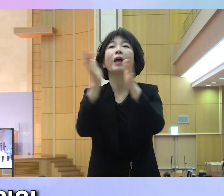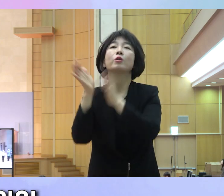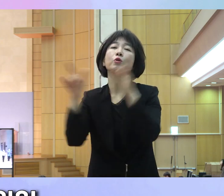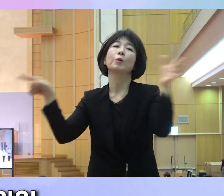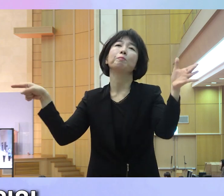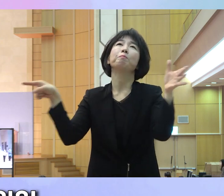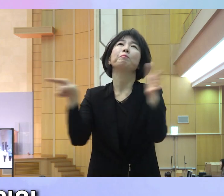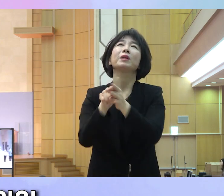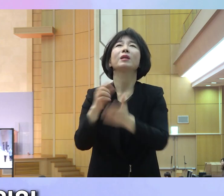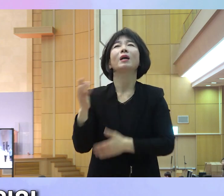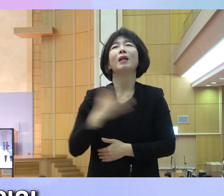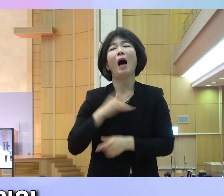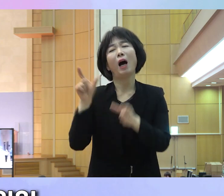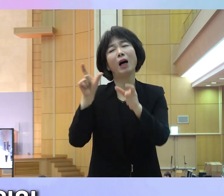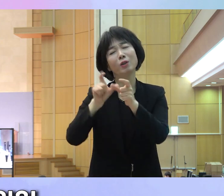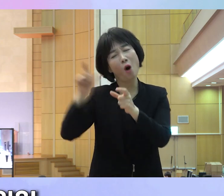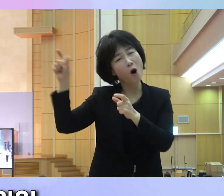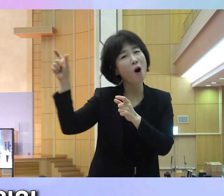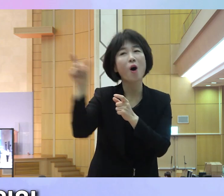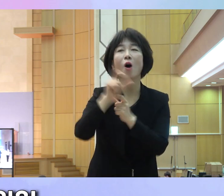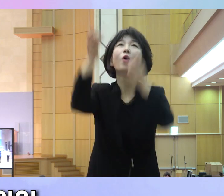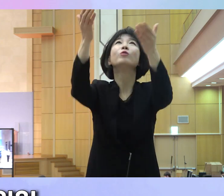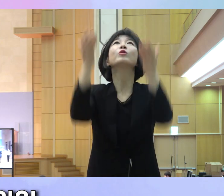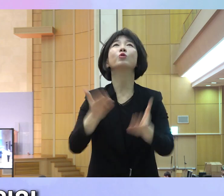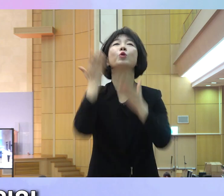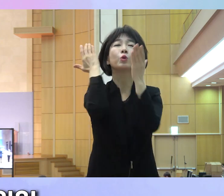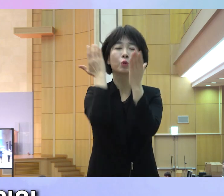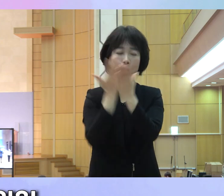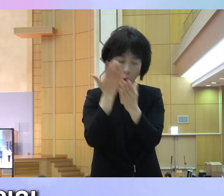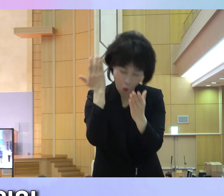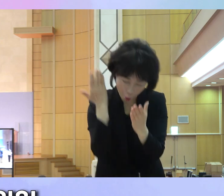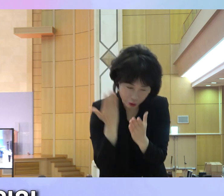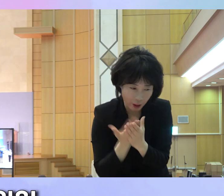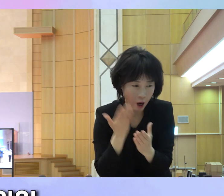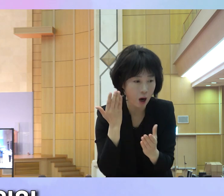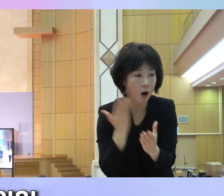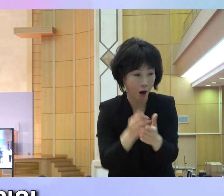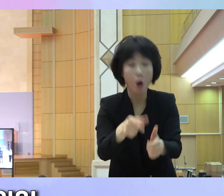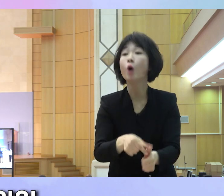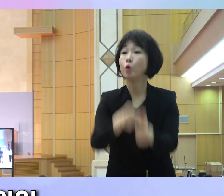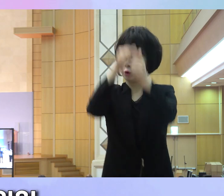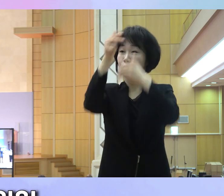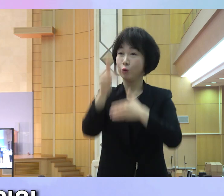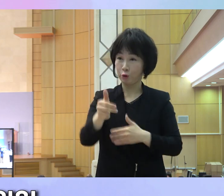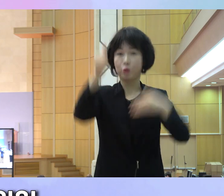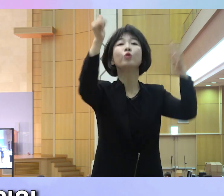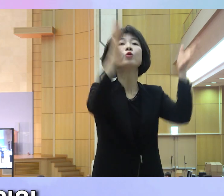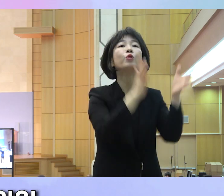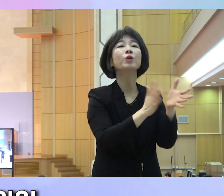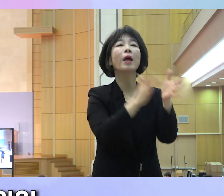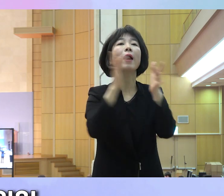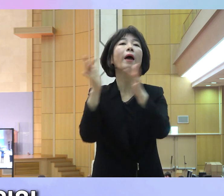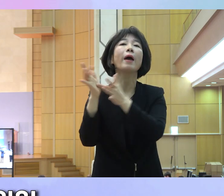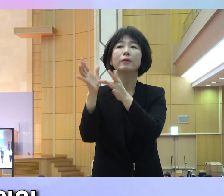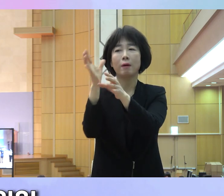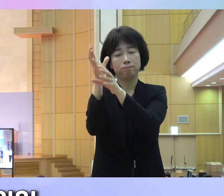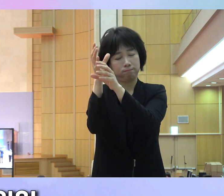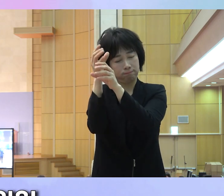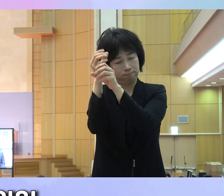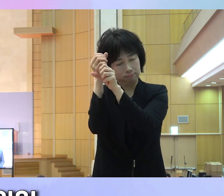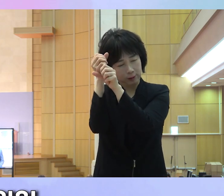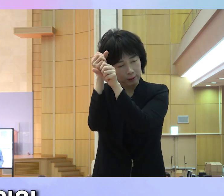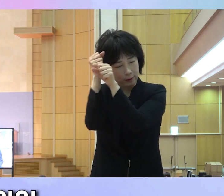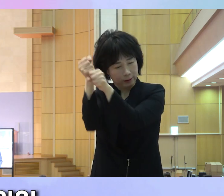귀한 예수 믿음 더욱 주소서. 구주